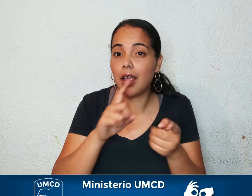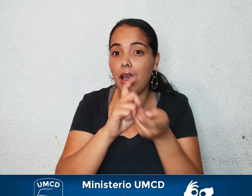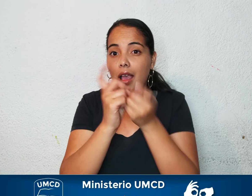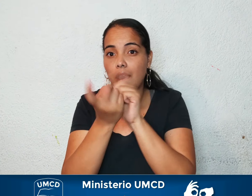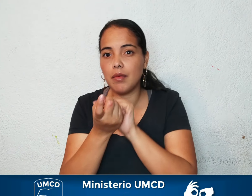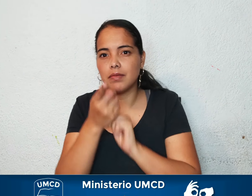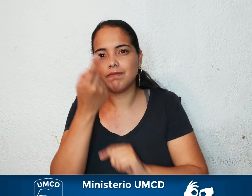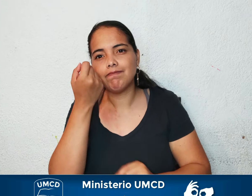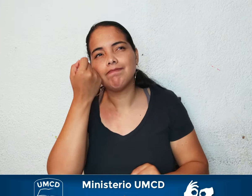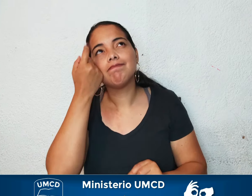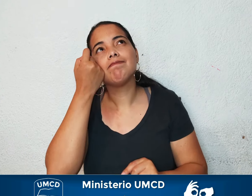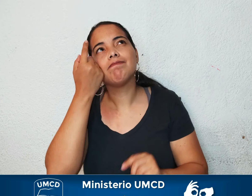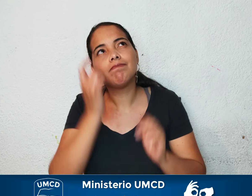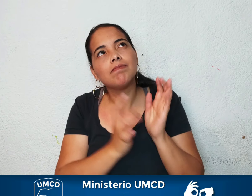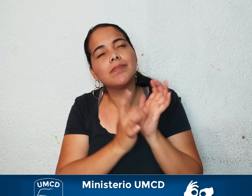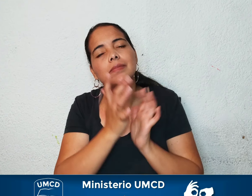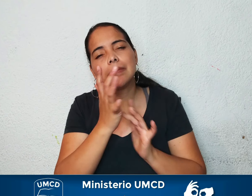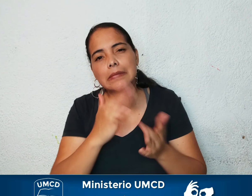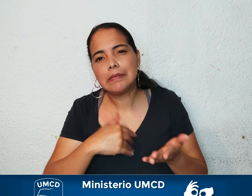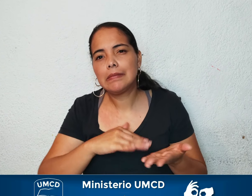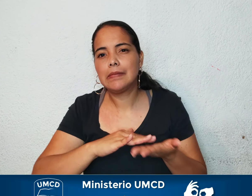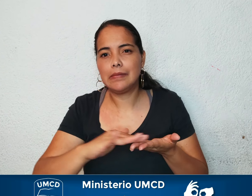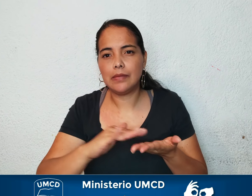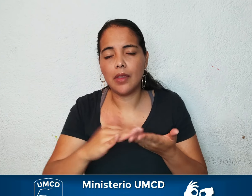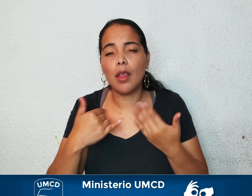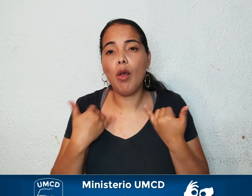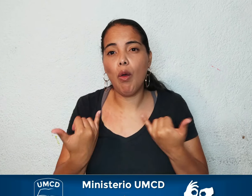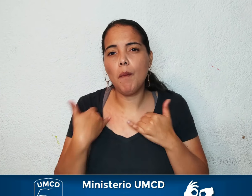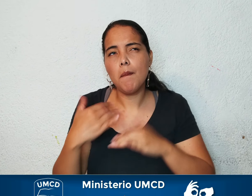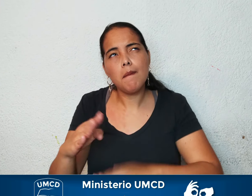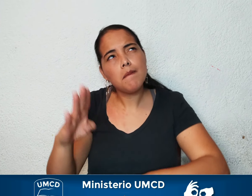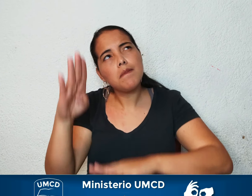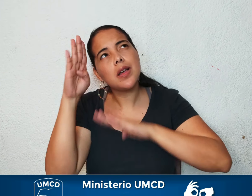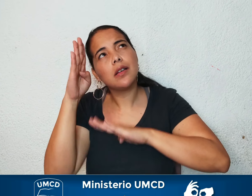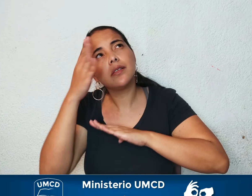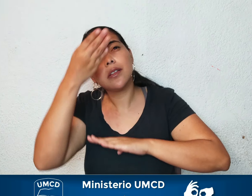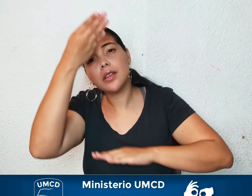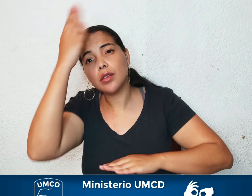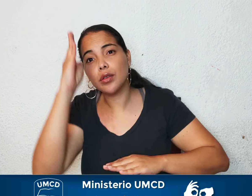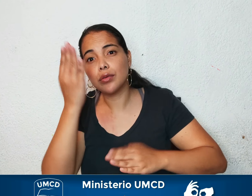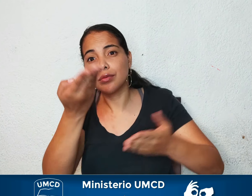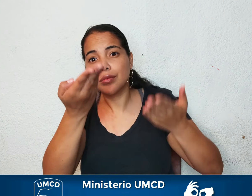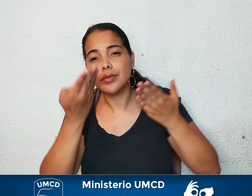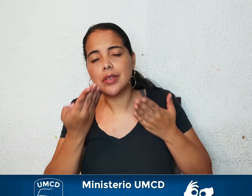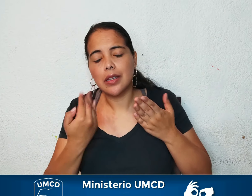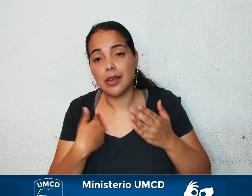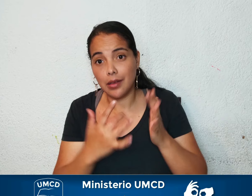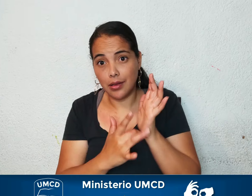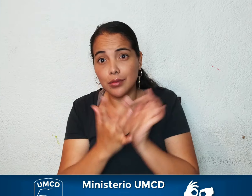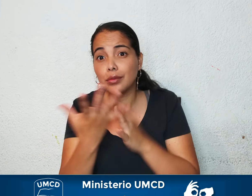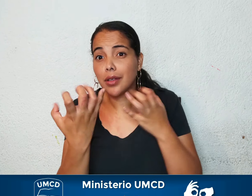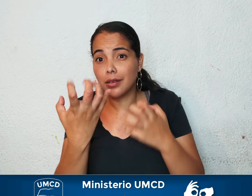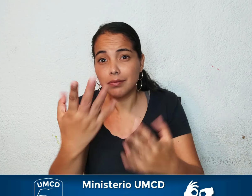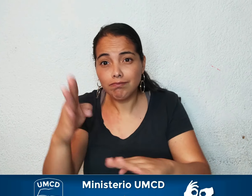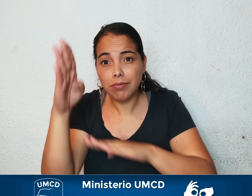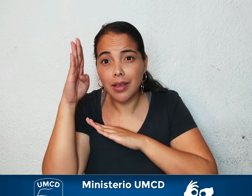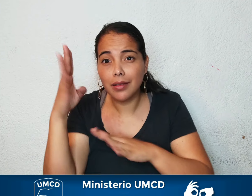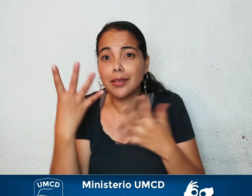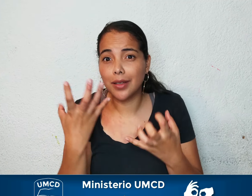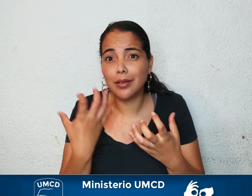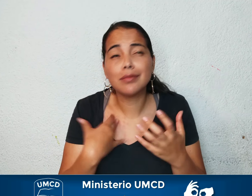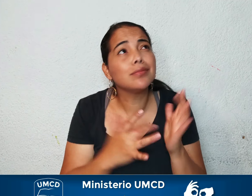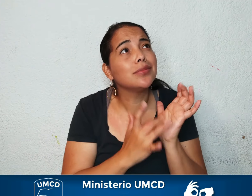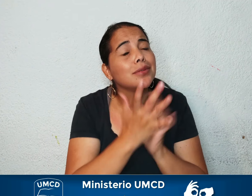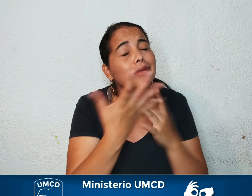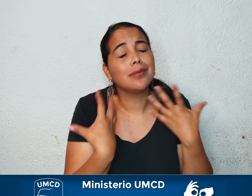transacción solamente se genera por fe. Es un pacto que Cristo ofrece para todo aquel que quiera creer en